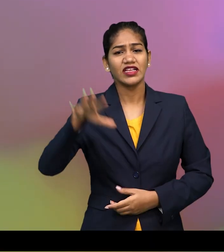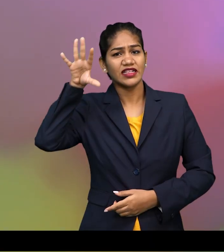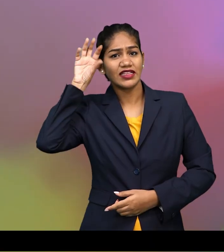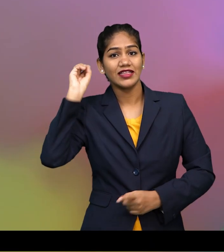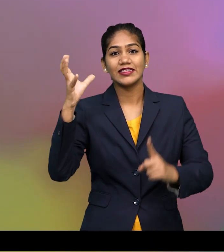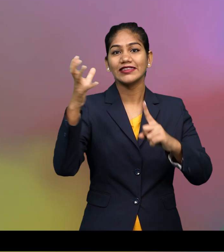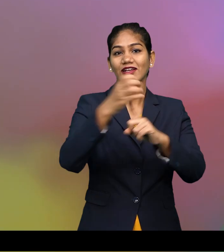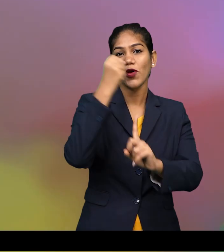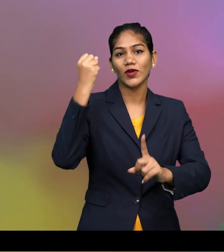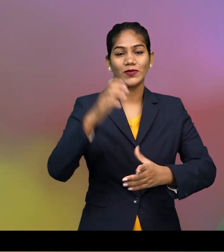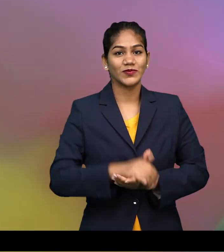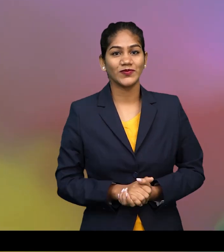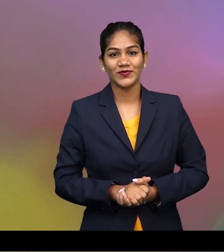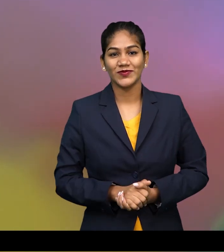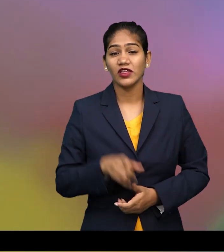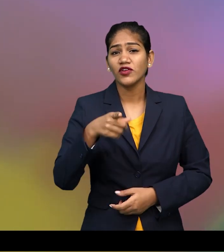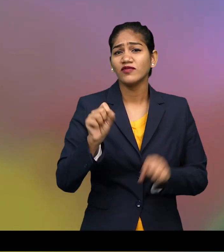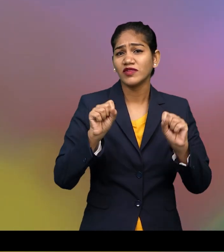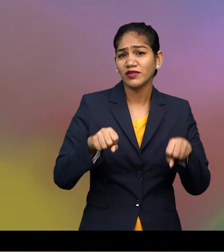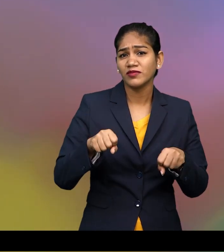सीखने के परिणाम। आप जान पाएंगे